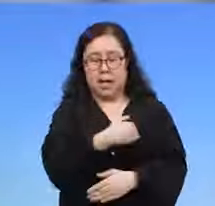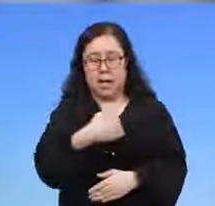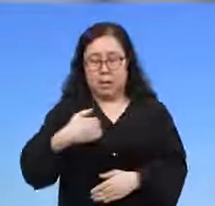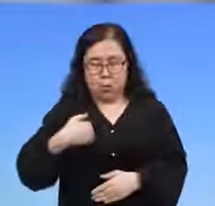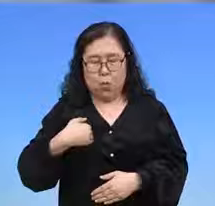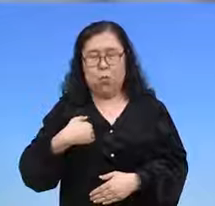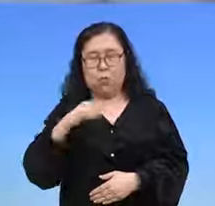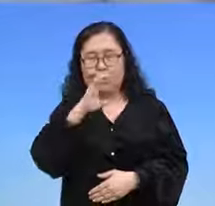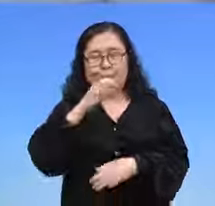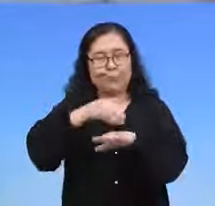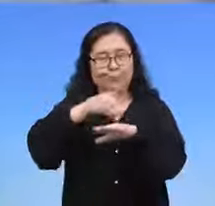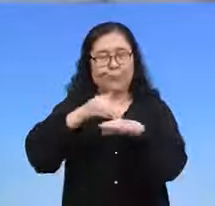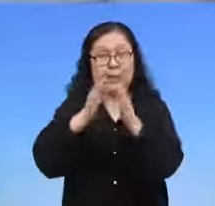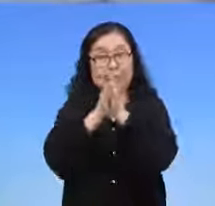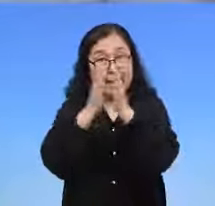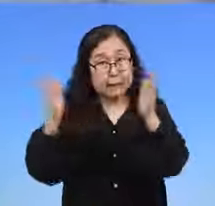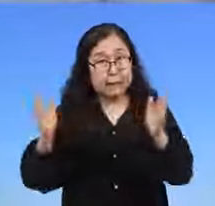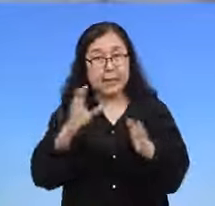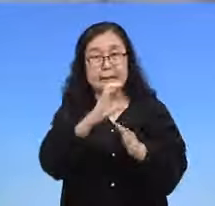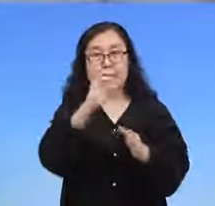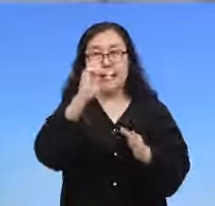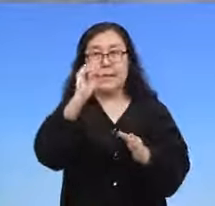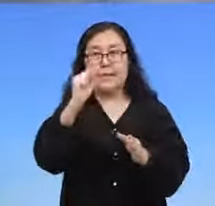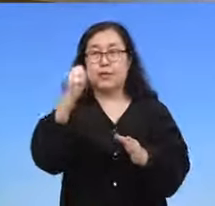그래서 C.S. 루이스가 이런 말을 했습니다.